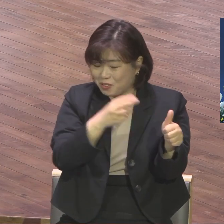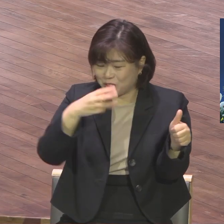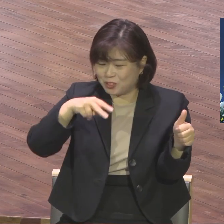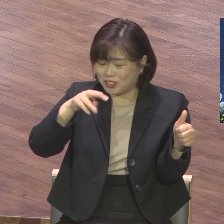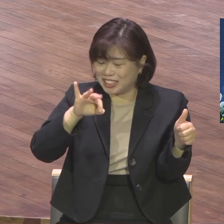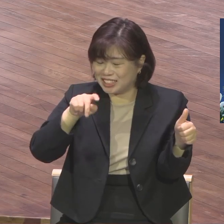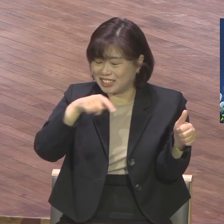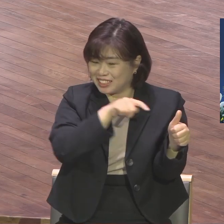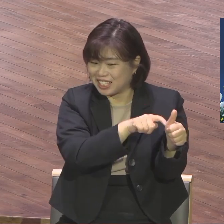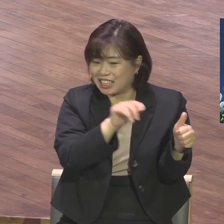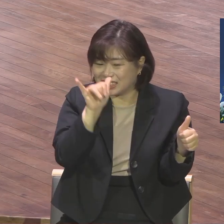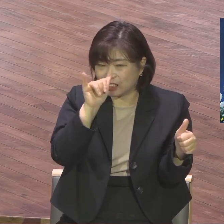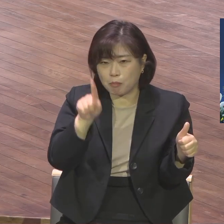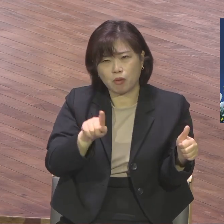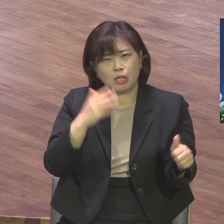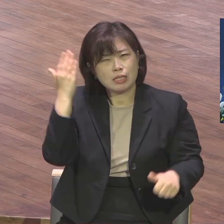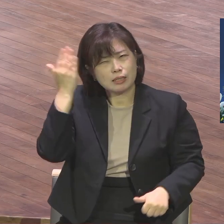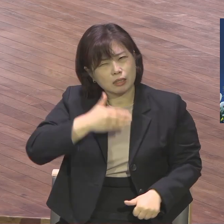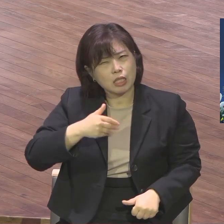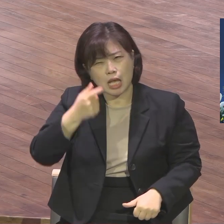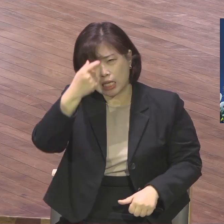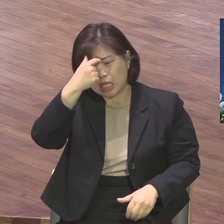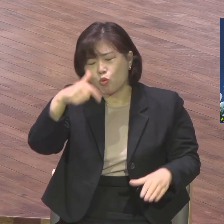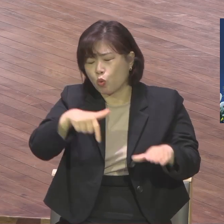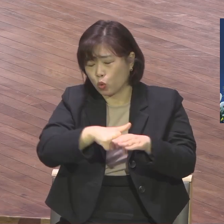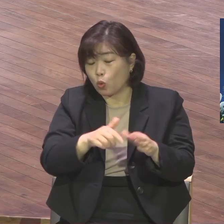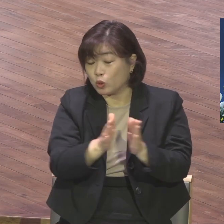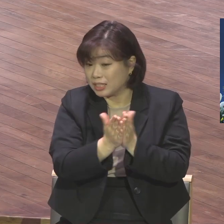썼습니다. 이 책에서 이런 말을 했어요. 그리스도인들이